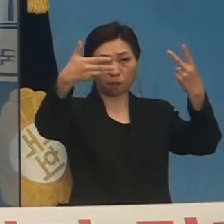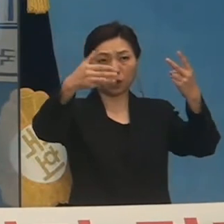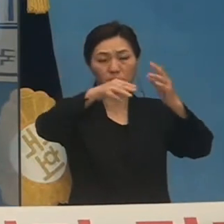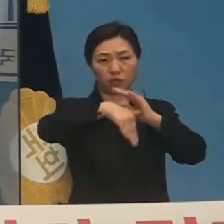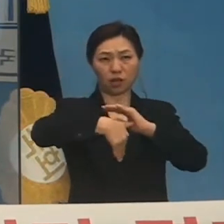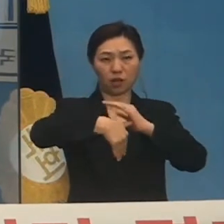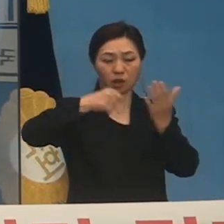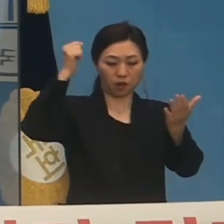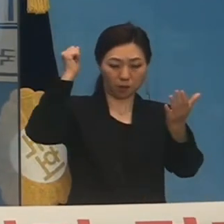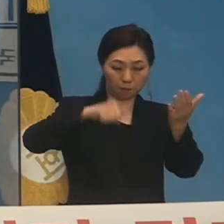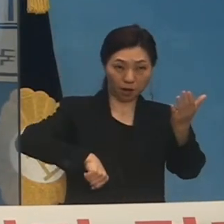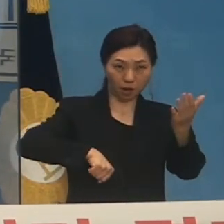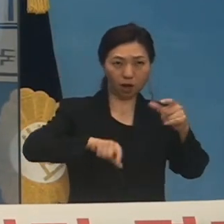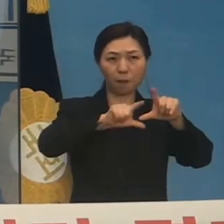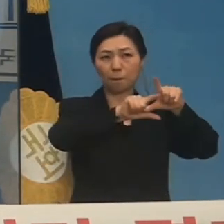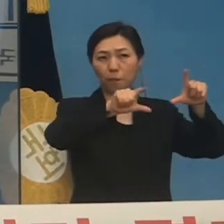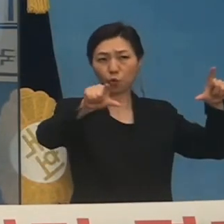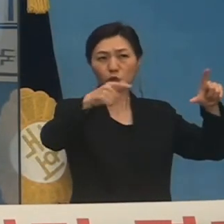결과로는 낙찰가 평균이